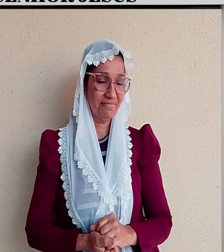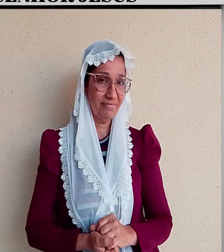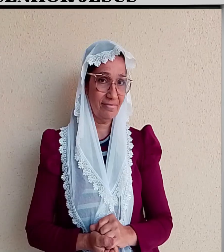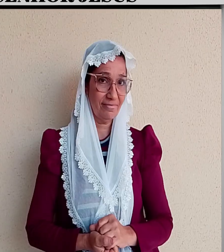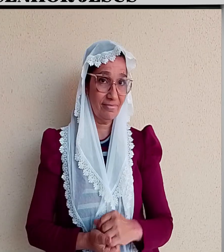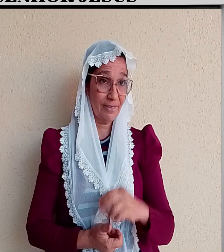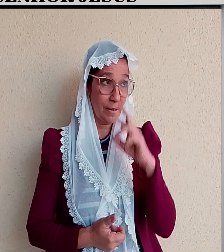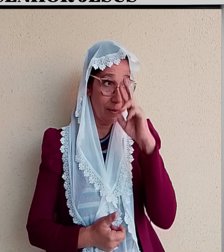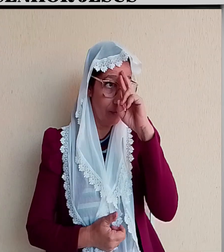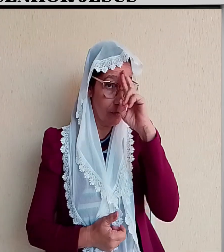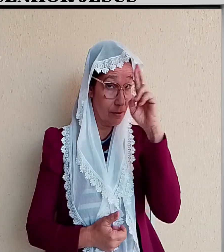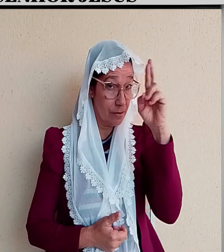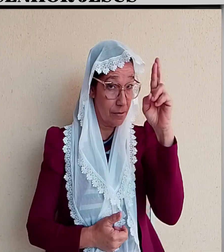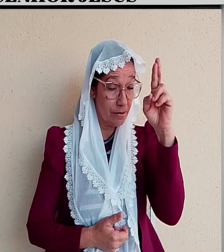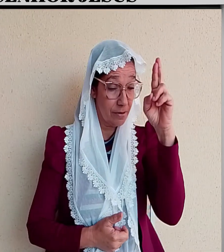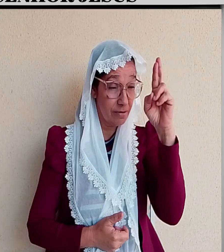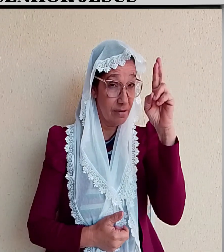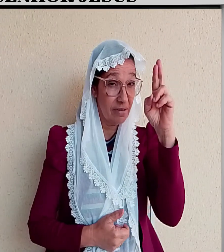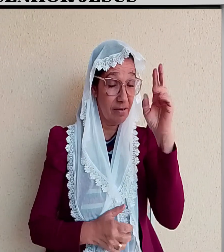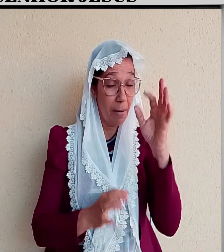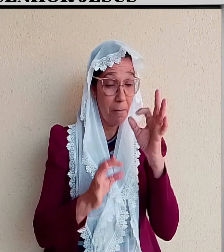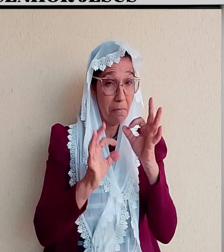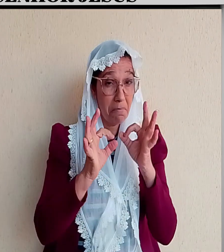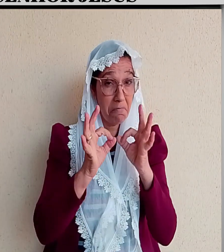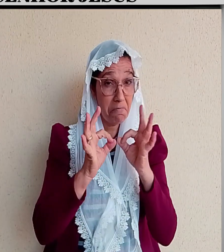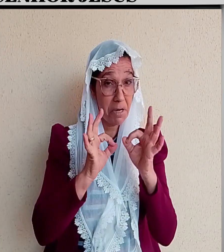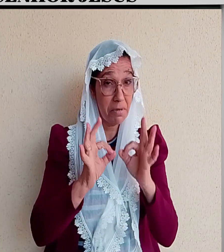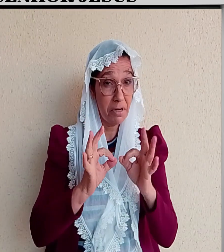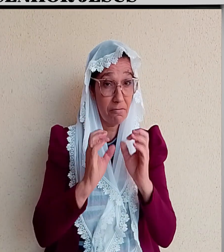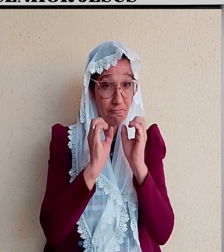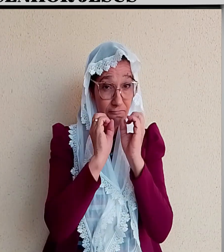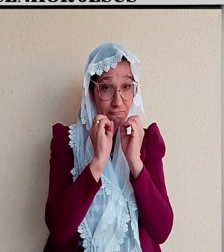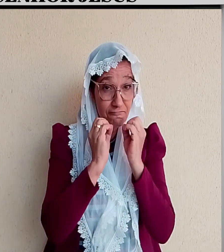Vou sustentar tua casa, material e espiritual.